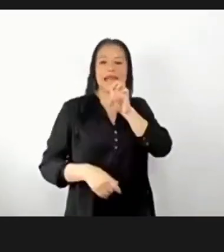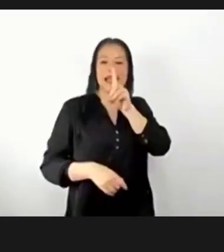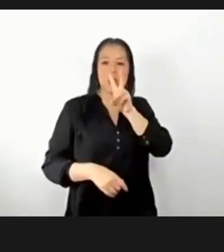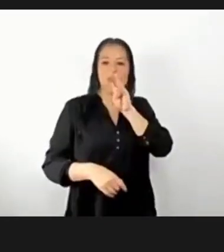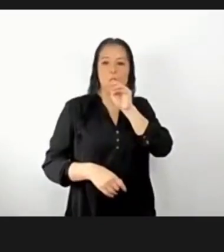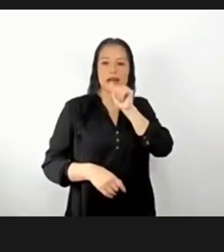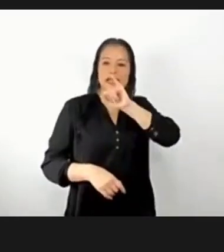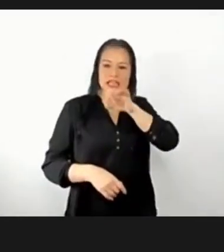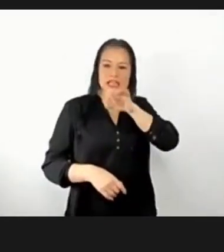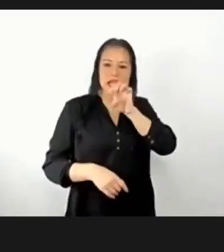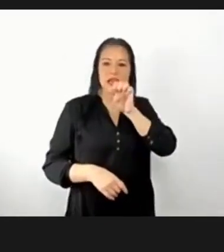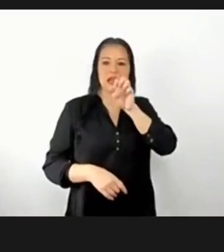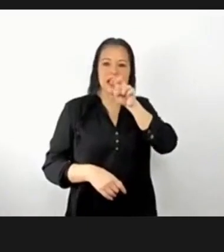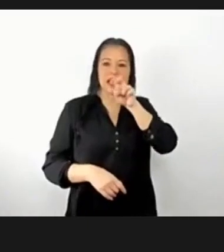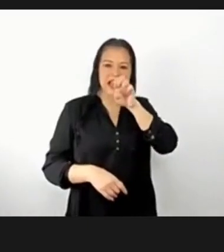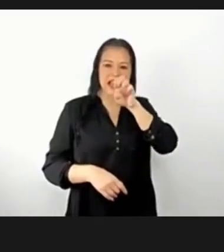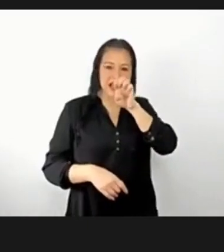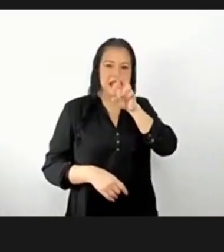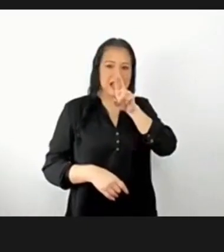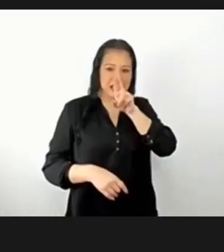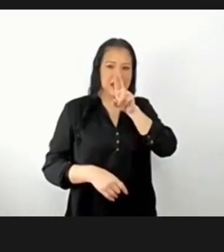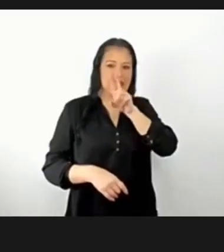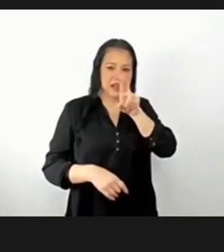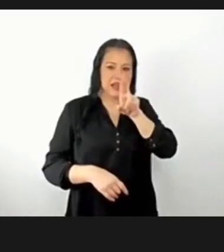Edward Jenner, con J, Jenner,